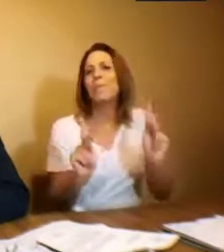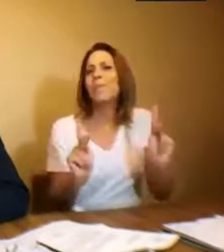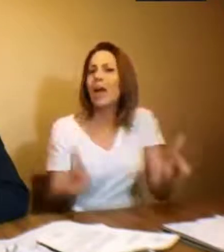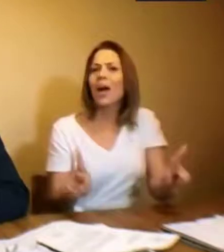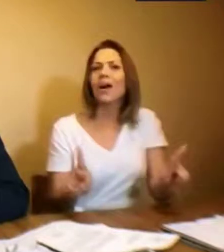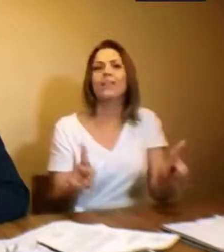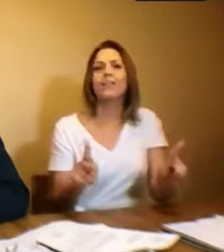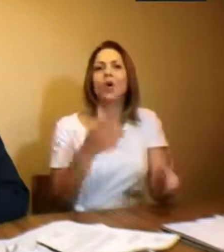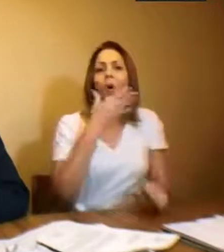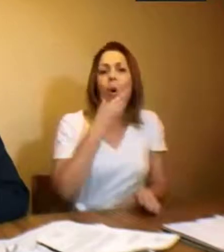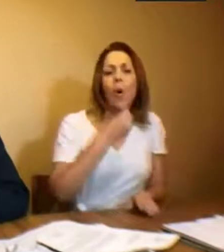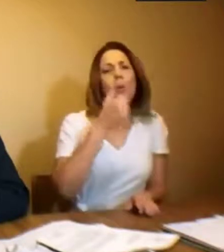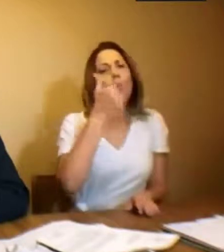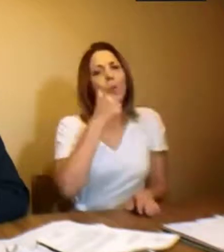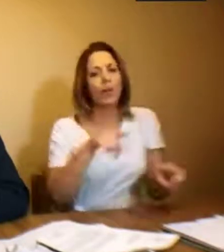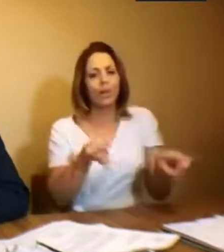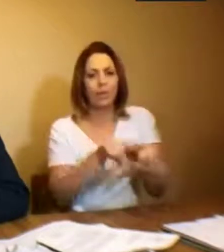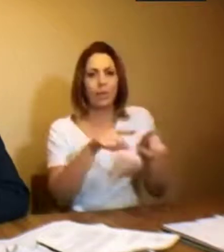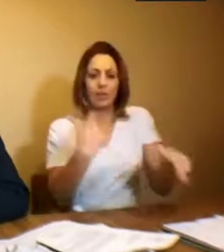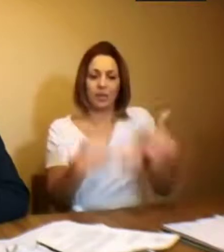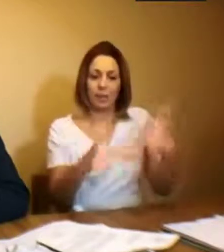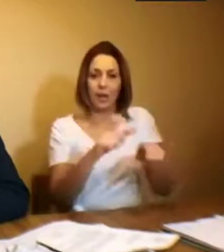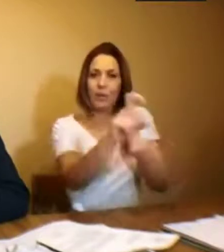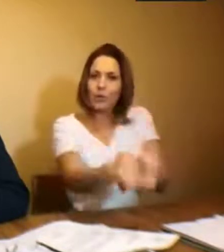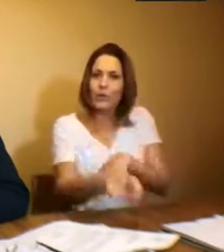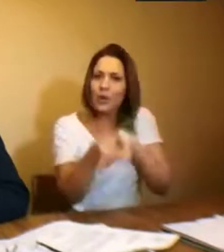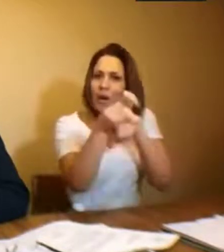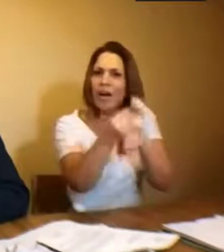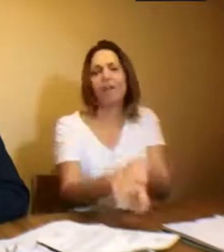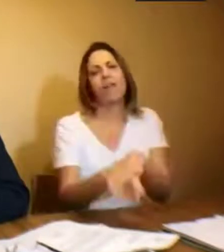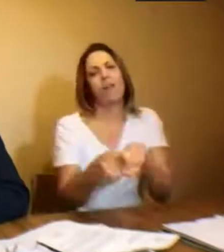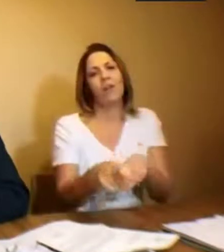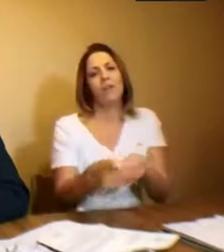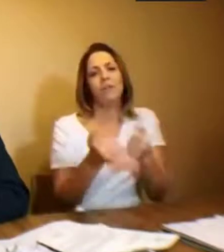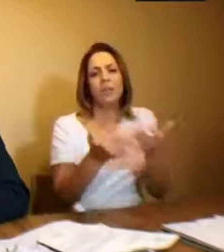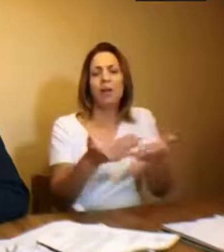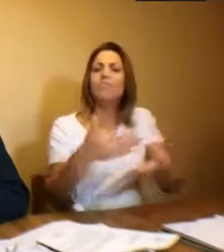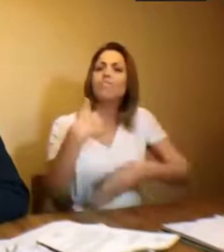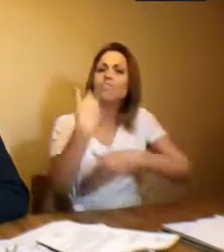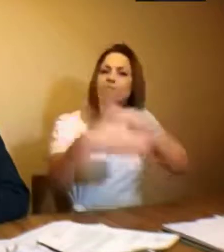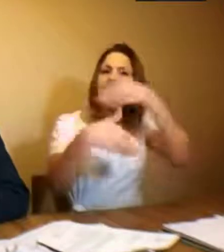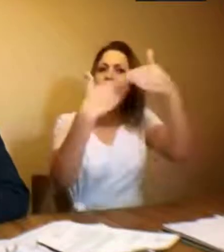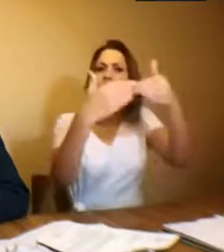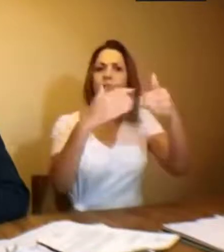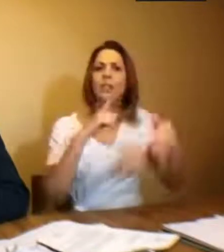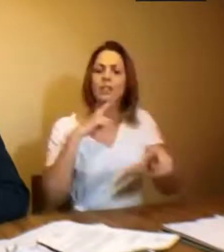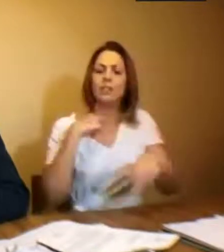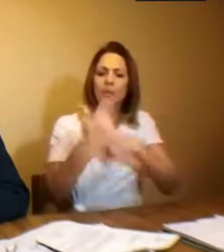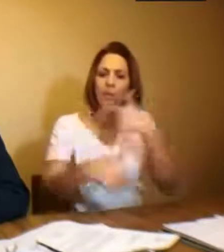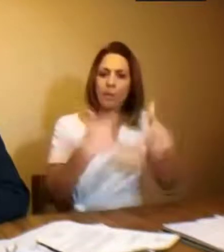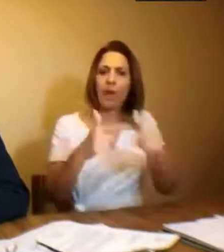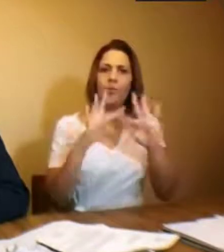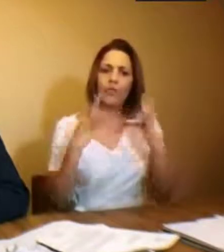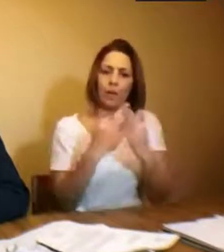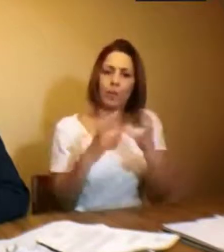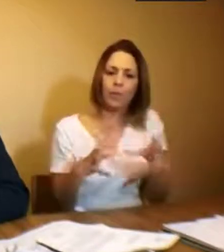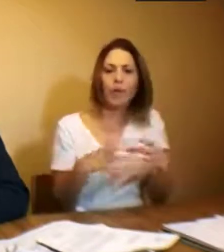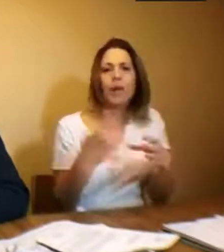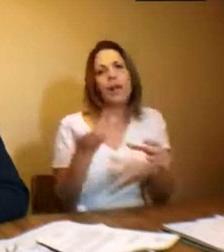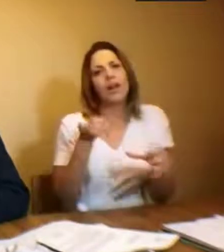os homens e mulheres do campo, quer seja do agronegócio ou da agricultura familiar. Queremos paz para